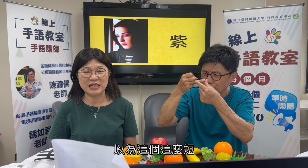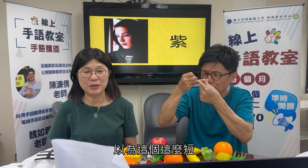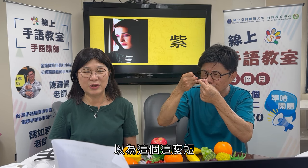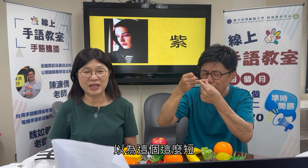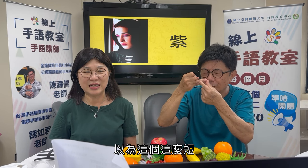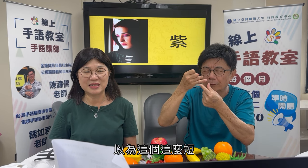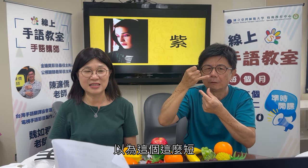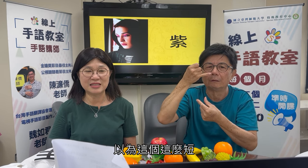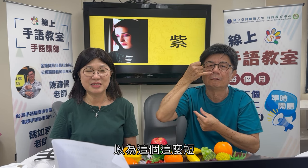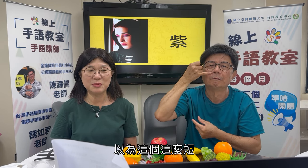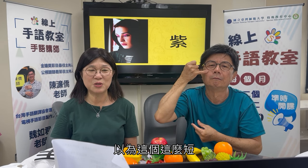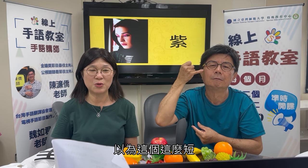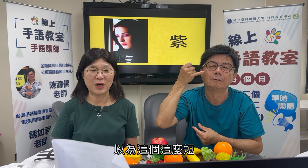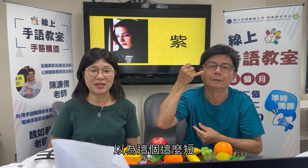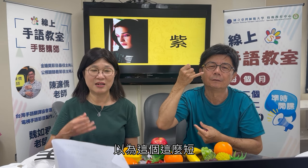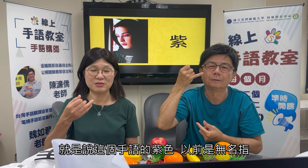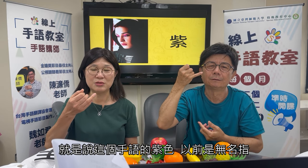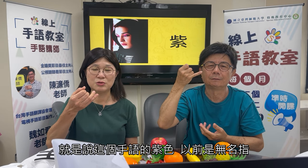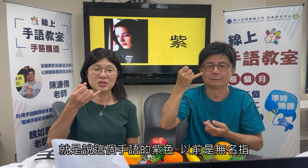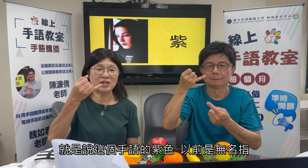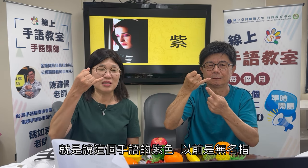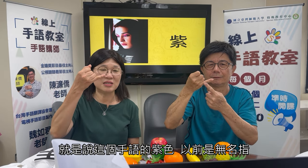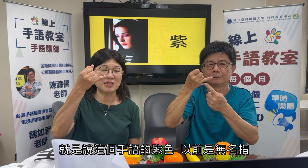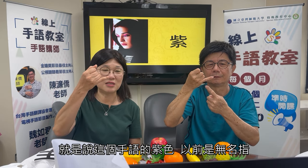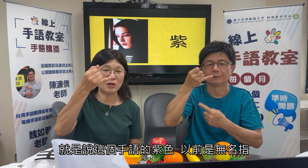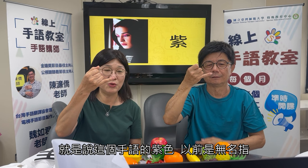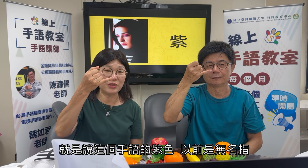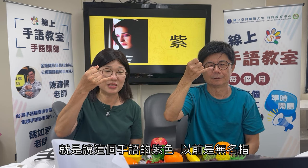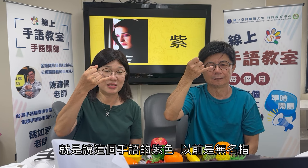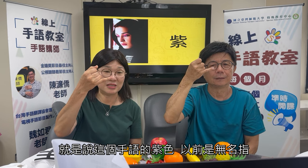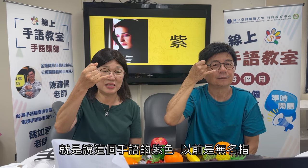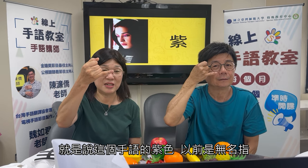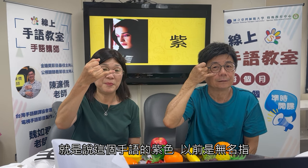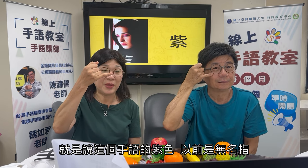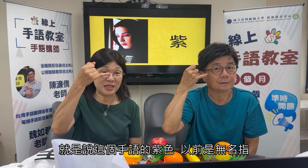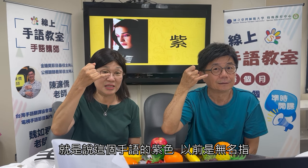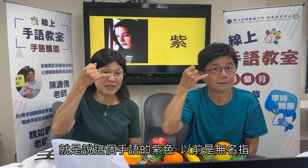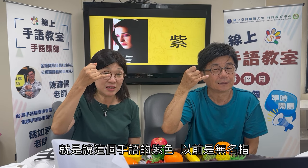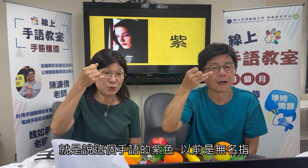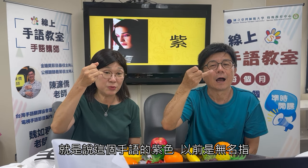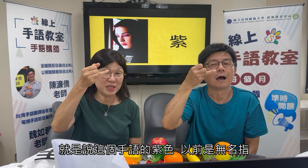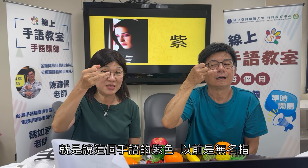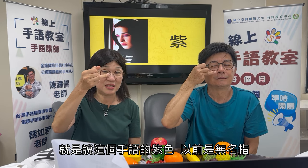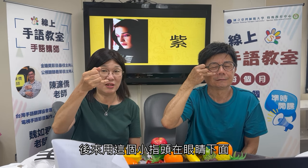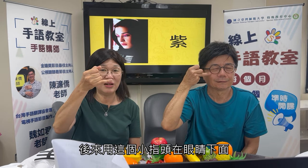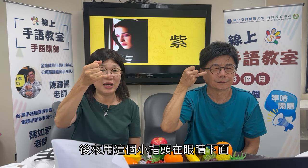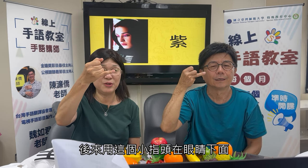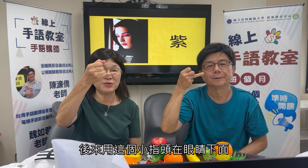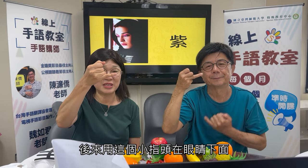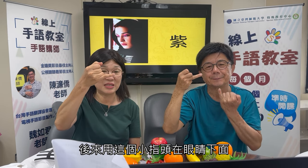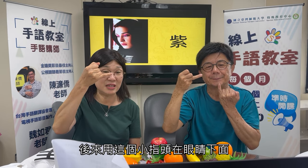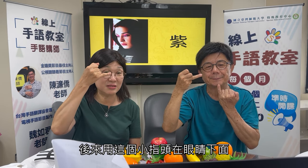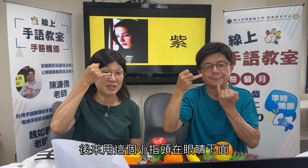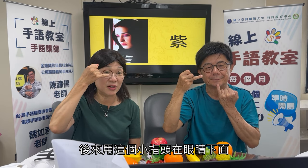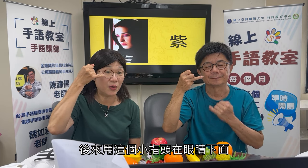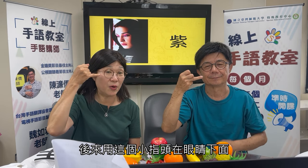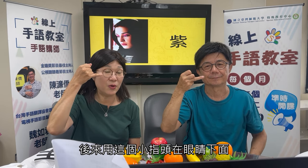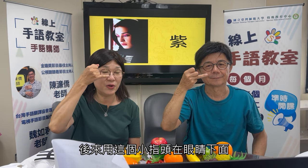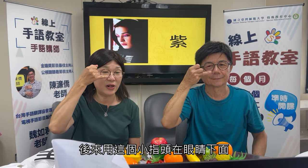为啊这个这么短，就是说这个手语的紫色以前是无名指，后来用这个小指头在